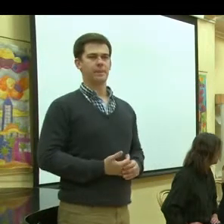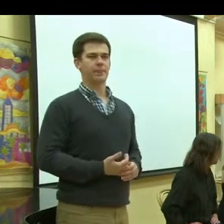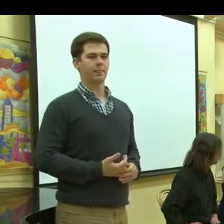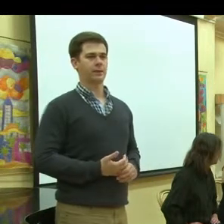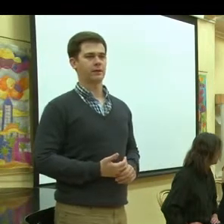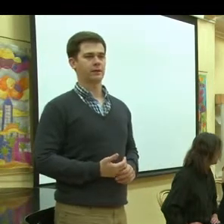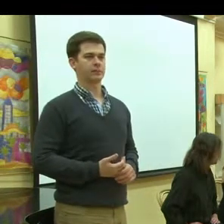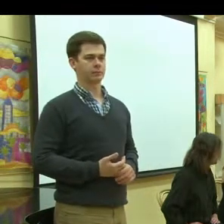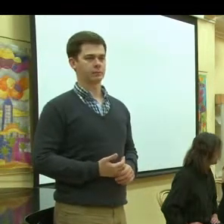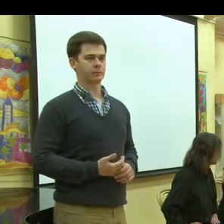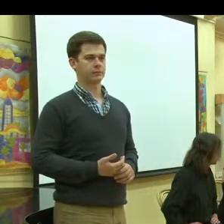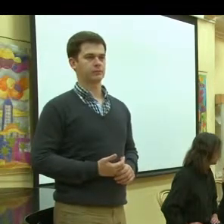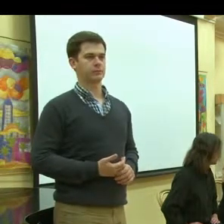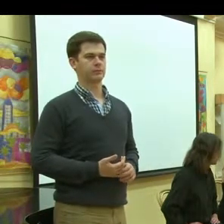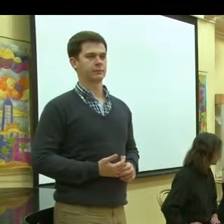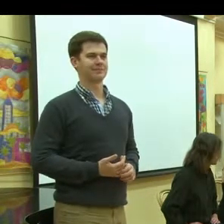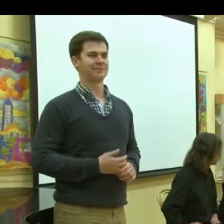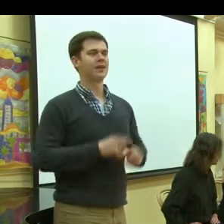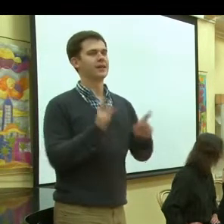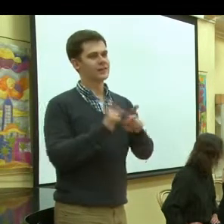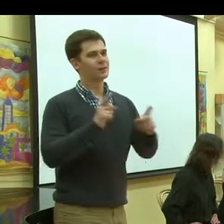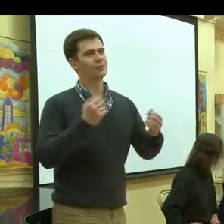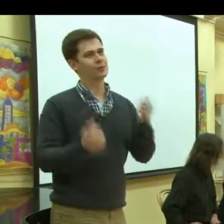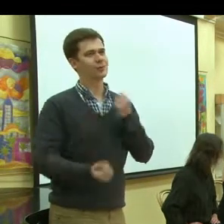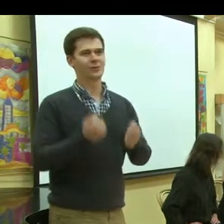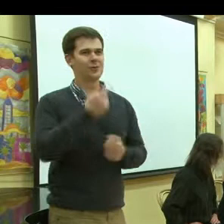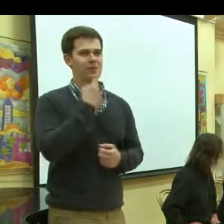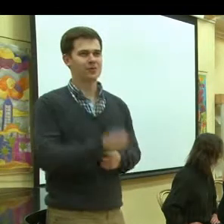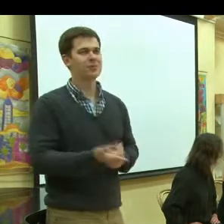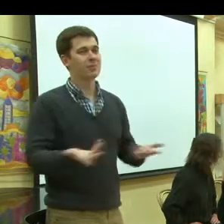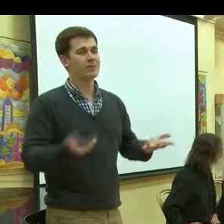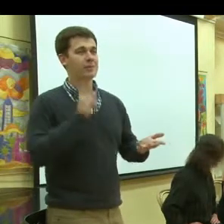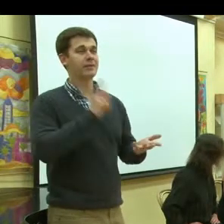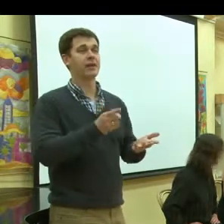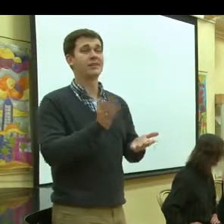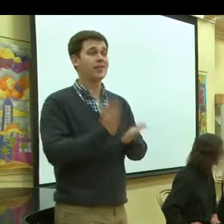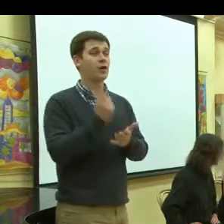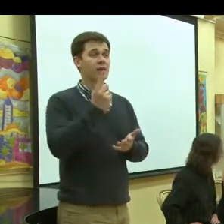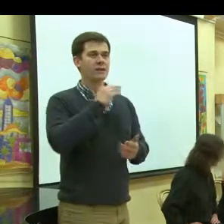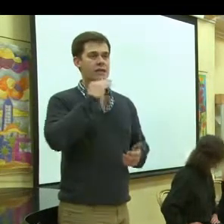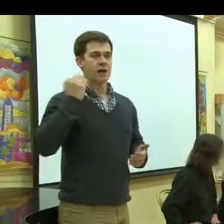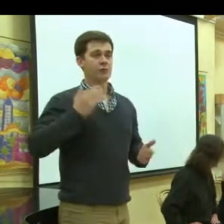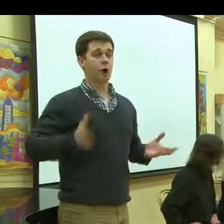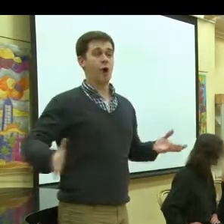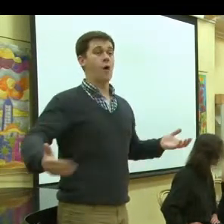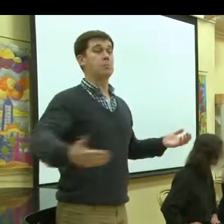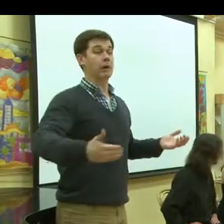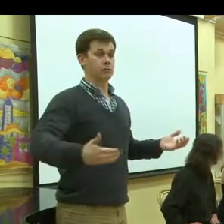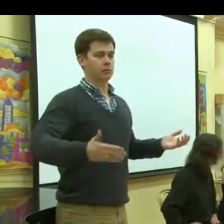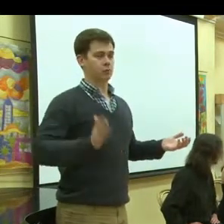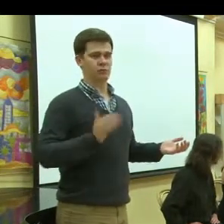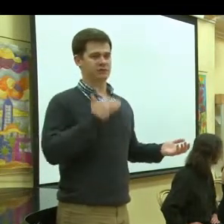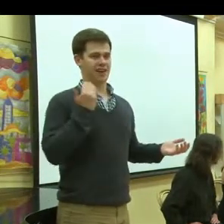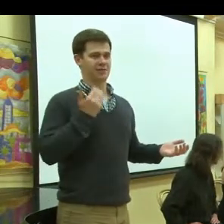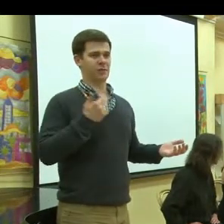to, co też Krystian mówi, no, troszkę ciężko jakby opisać, bo też jakby dużo się przekazuje przez samo objęcie, jak już jesteśmy w tym objęciu.